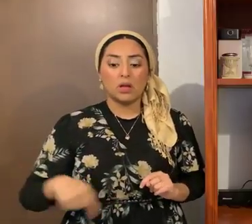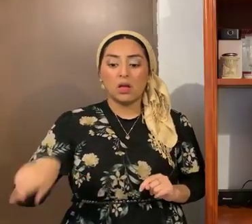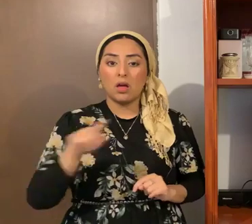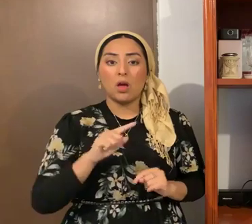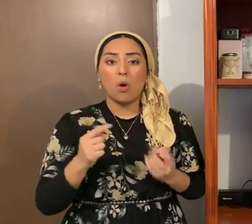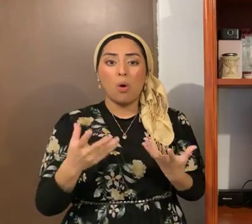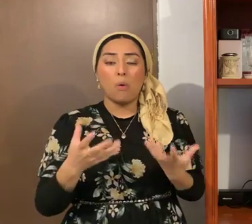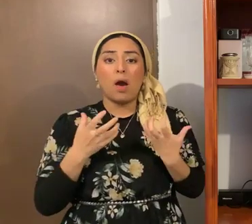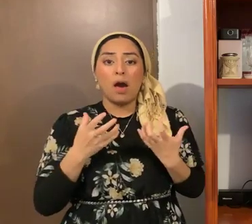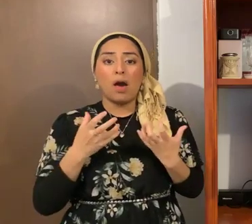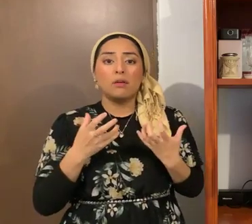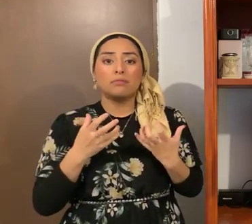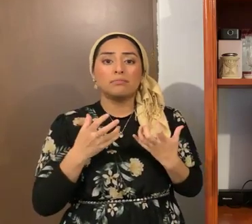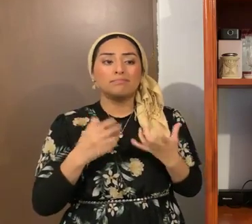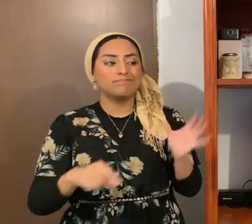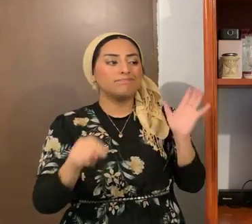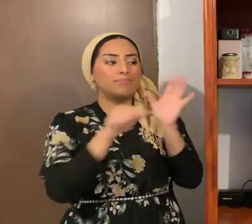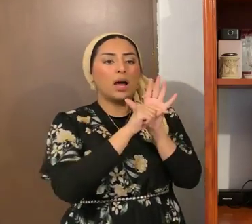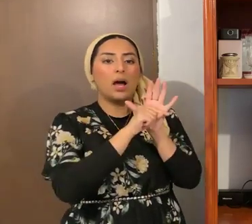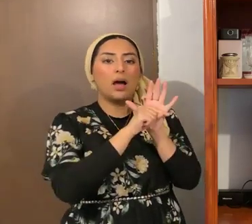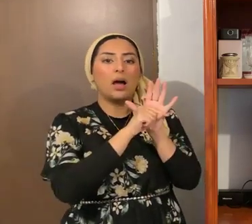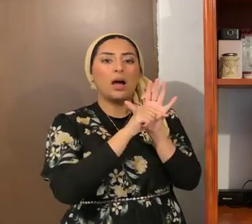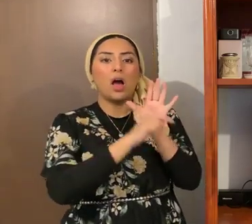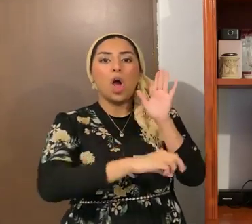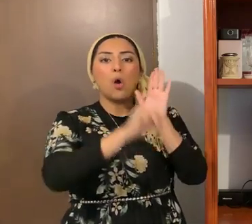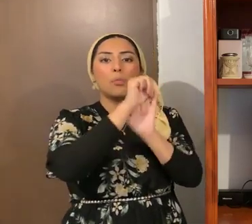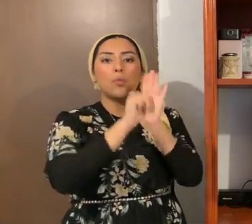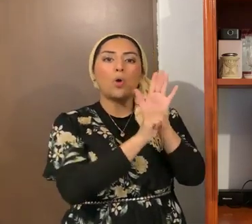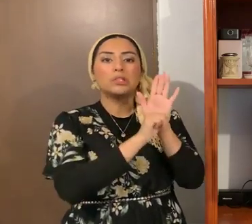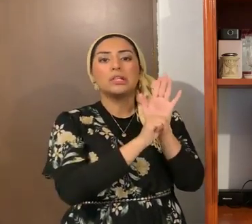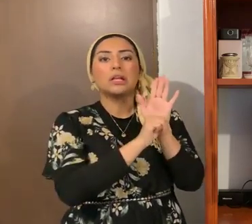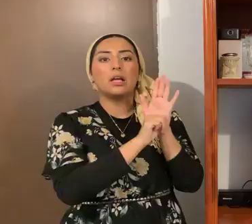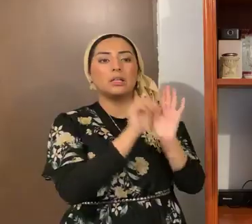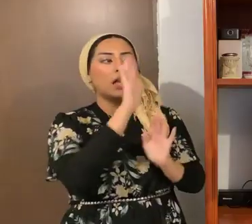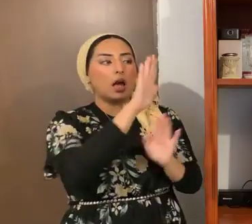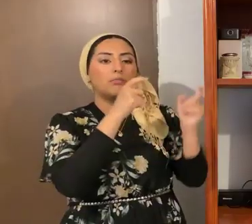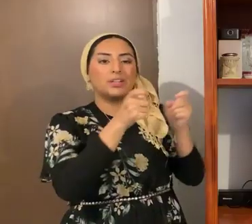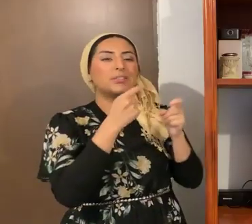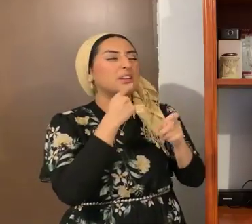quería arrestar el liderazgo de Moshe, o sobre Moshe.